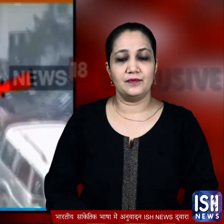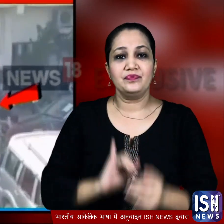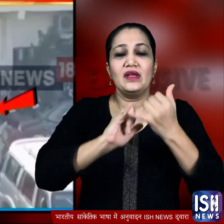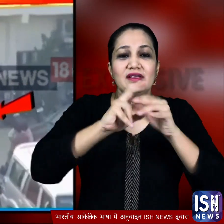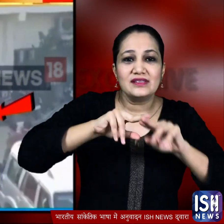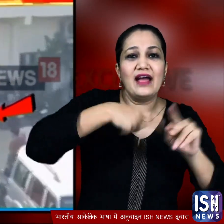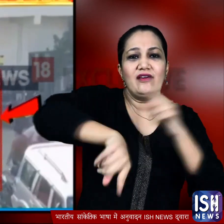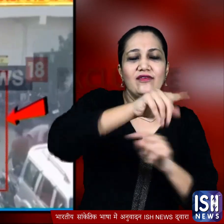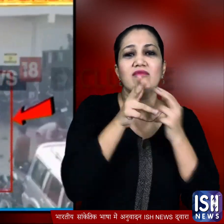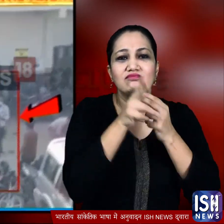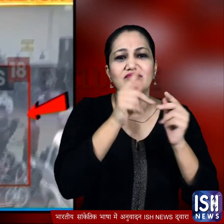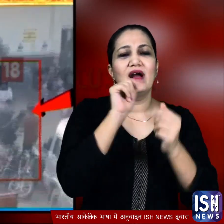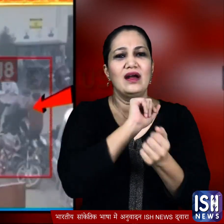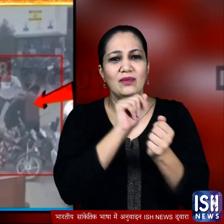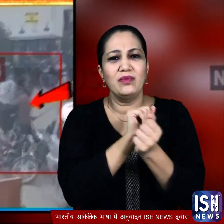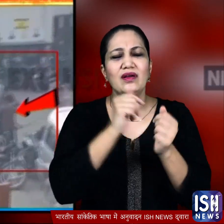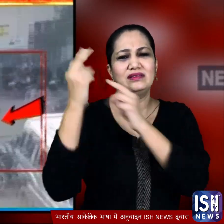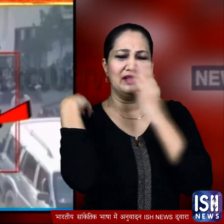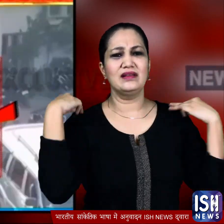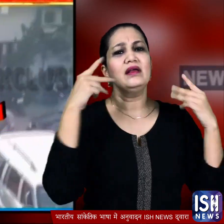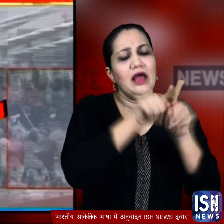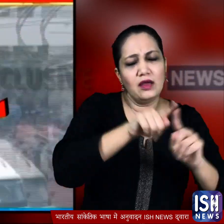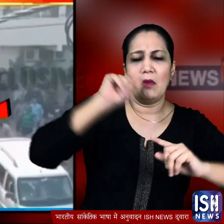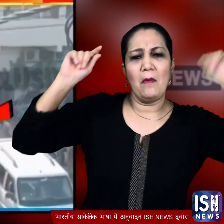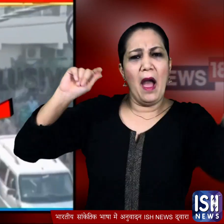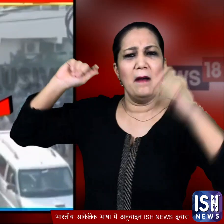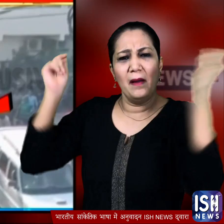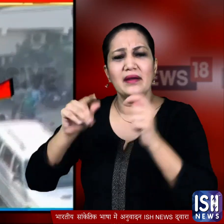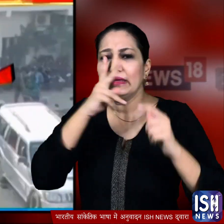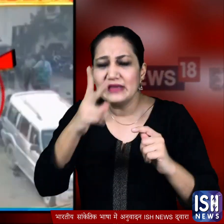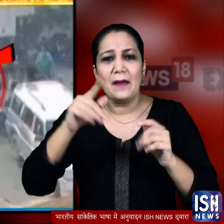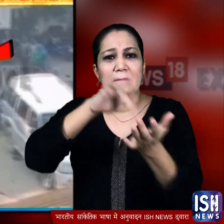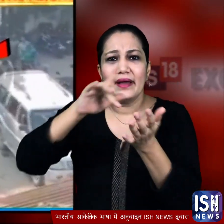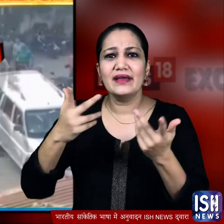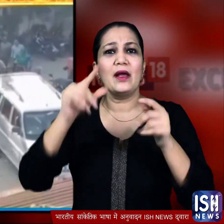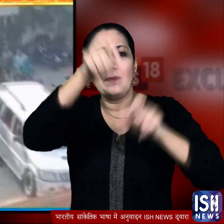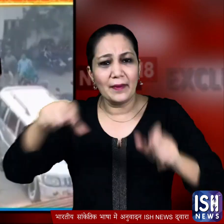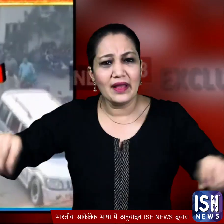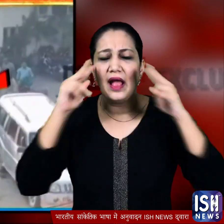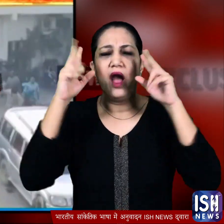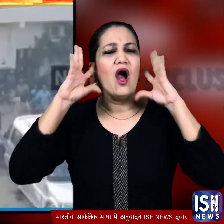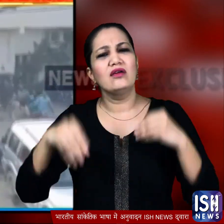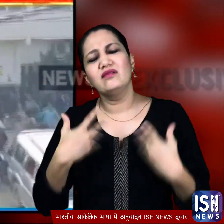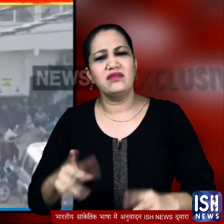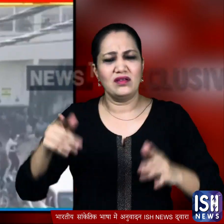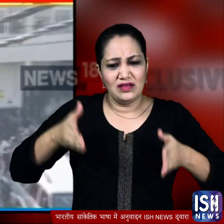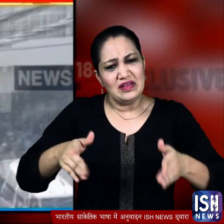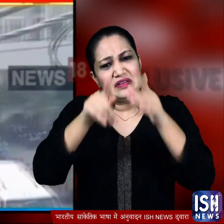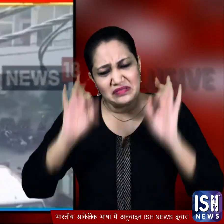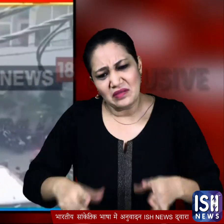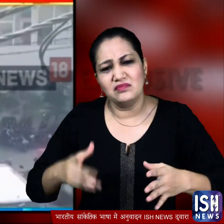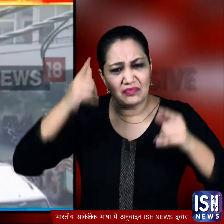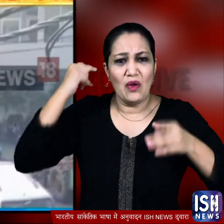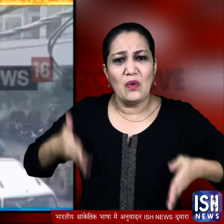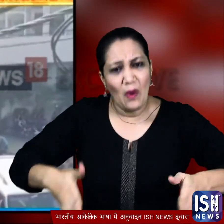बाद अस्पताल में तैनात कुछ सुरक्षा गार्ड उन पर डंडों के साथ टूट पड़े। उन्होंने न जगह देखी और न वहां मौजूद लोगों की परवाह की। वो बीच सड़क